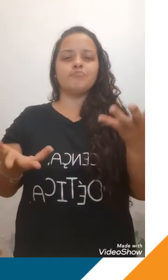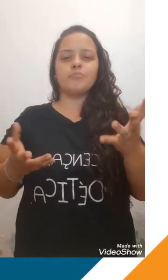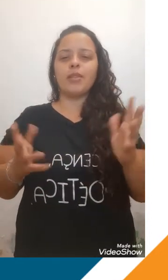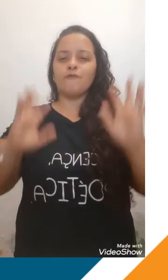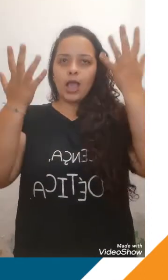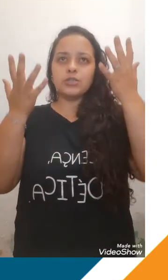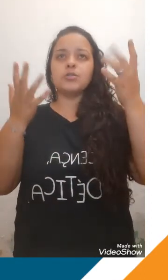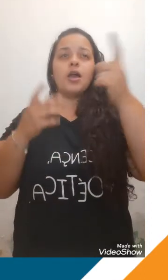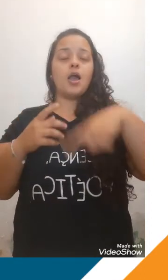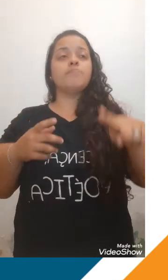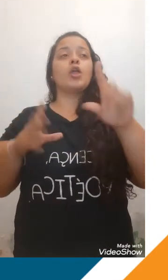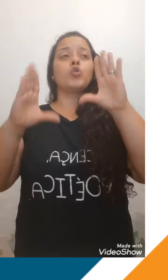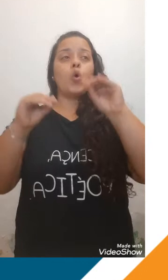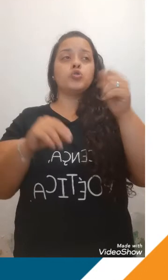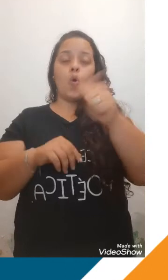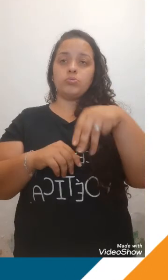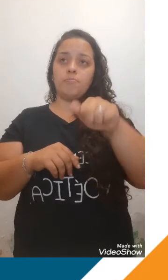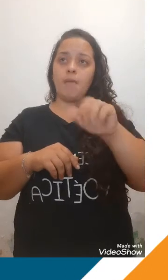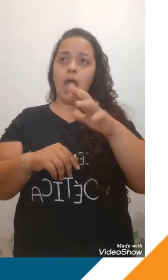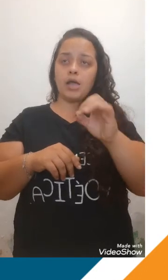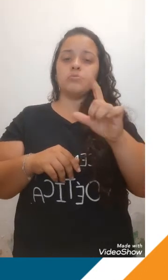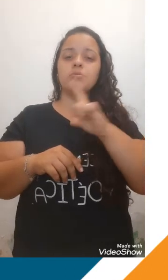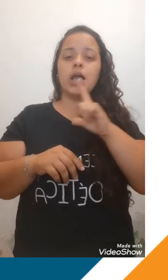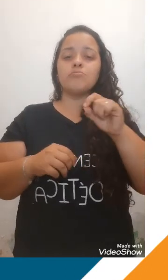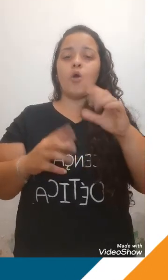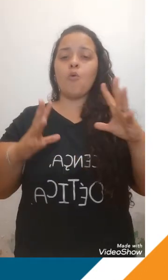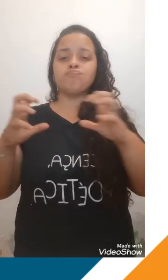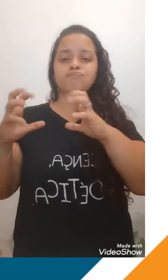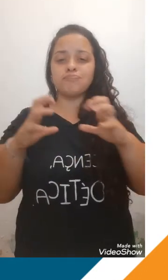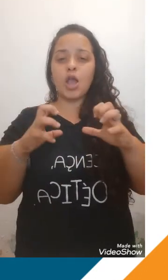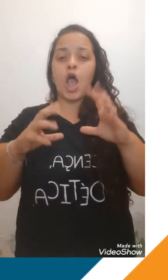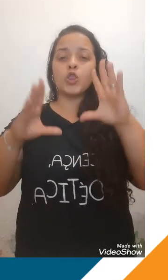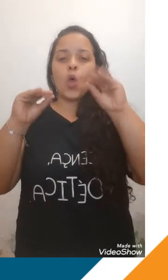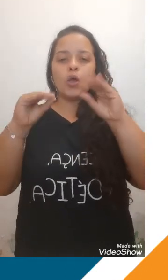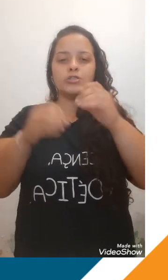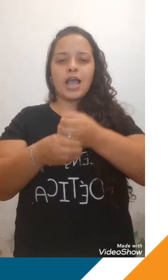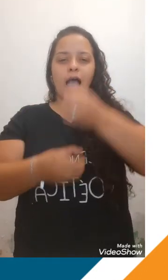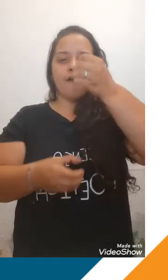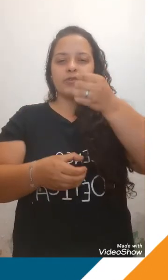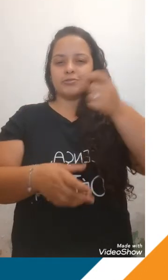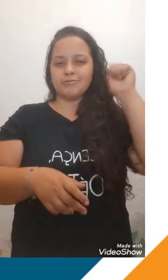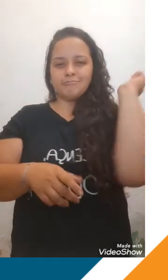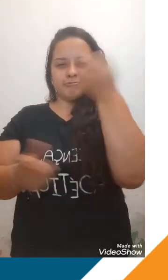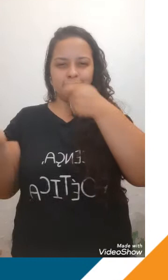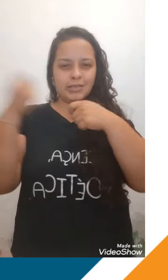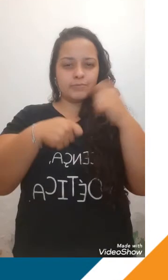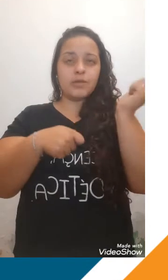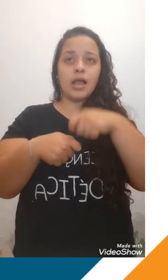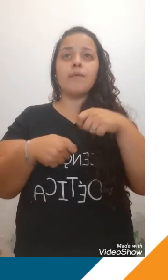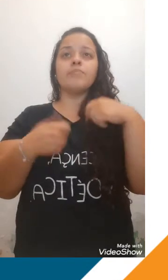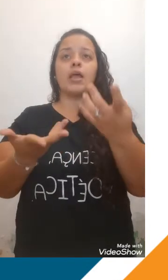na noite de 11 de março, tiveram início os conflitos que ficaram conhecidos como a Noite das Garrafadas, durante os quais os